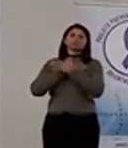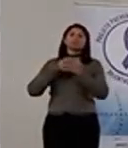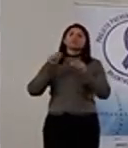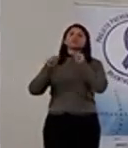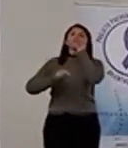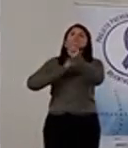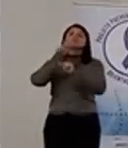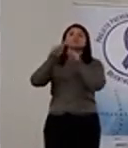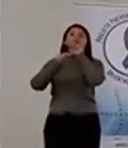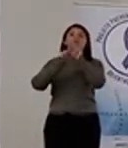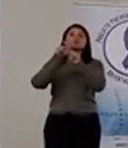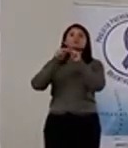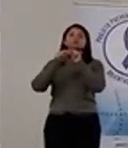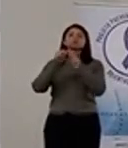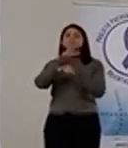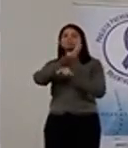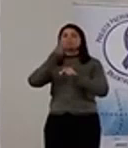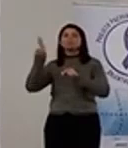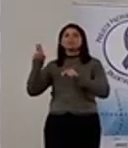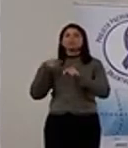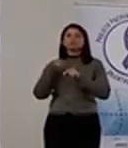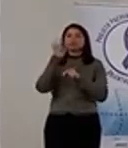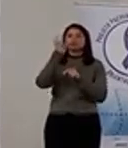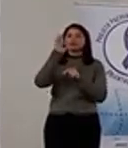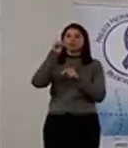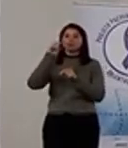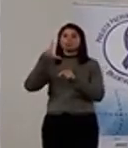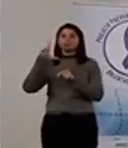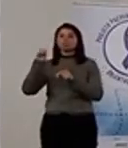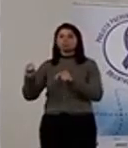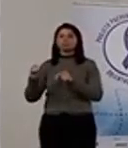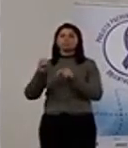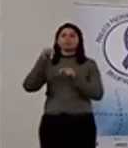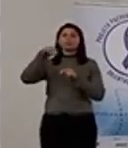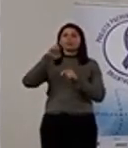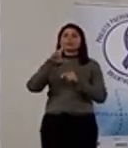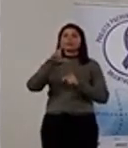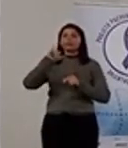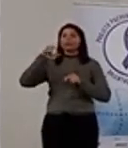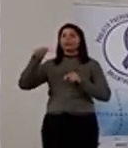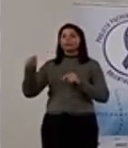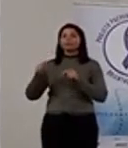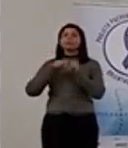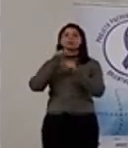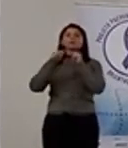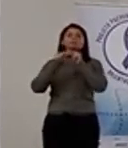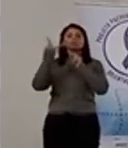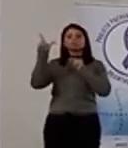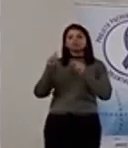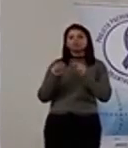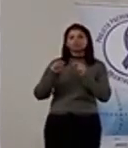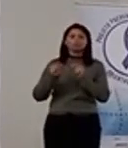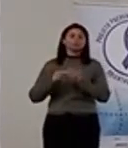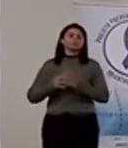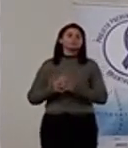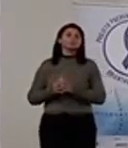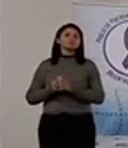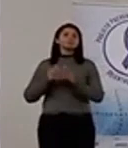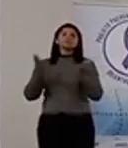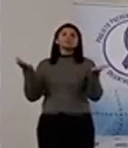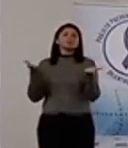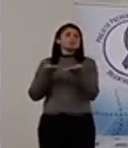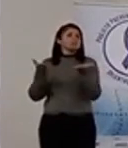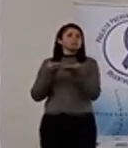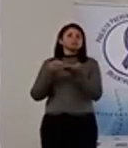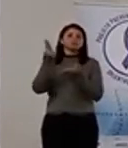de focomelia, né? Eu odiava esse nome, né? Mas porque eles ficavam com os membros muito curtinhos, né? Lembrando os membros de uma foca. Hoje a gente não usa